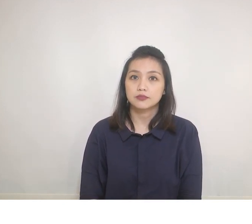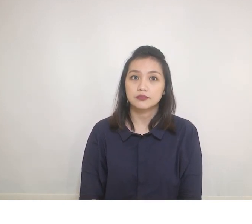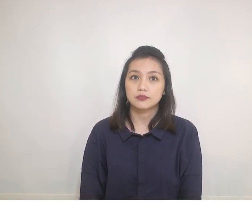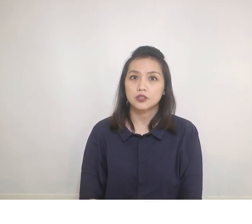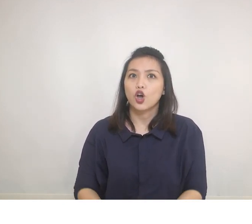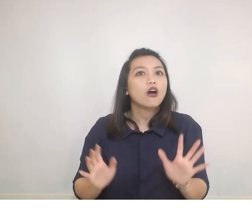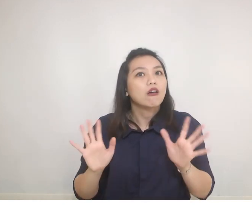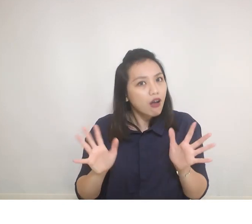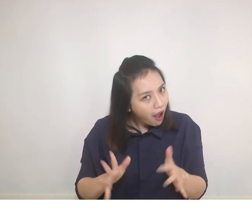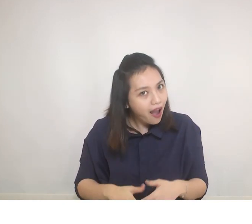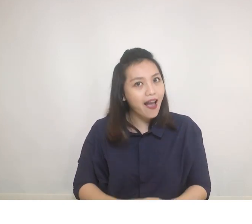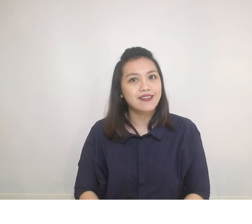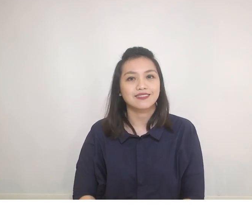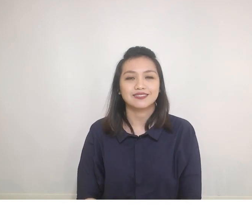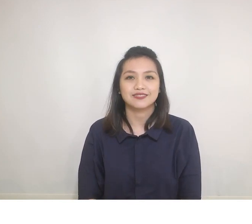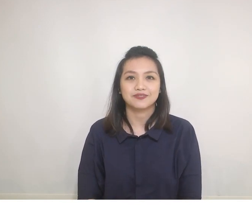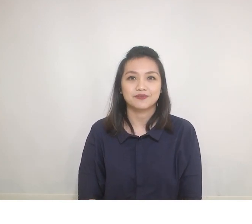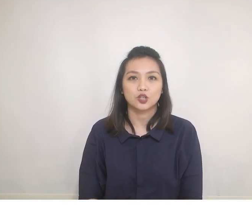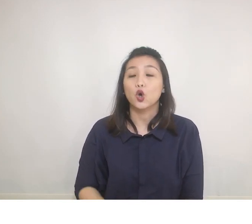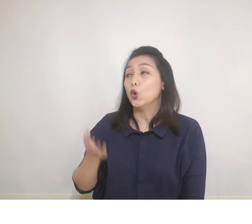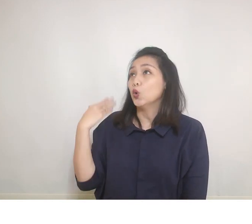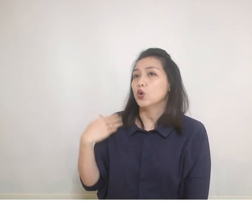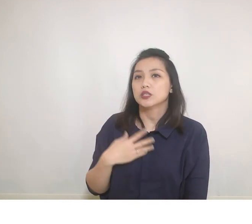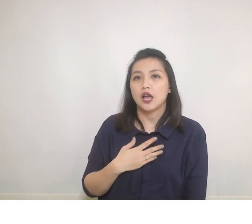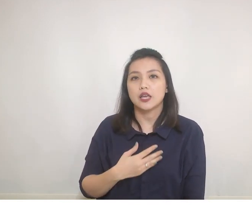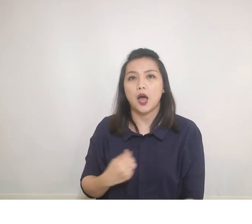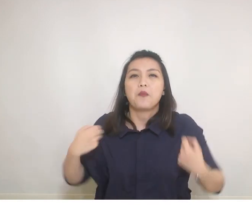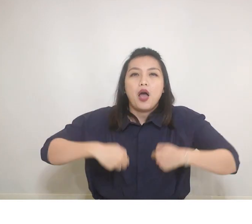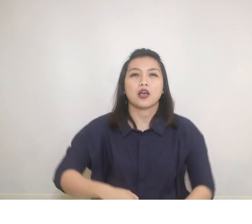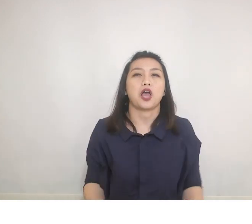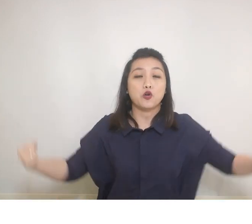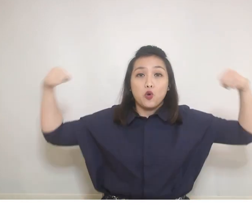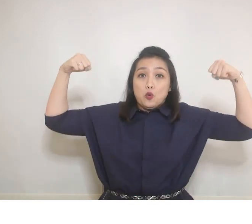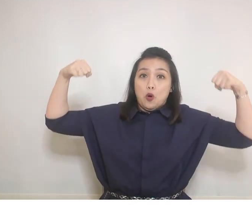ada, malah ada kenaikan malah. Ya. Dengan kelihatannya